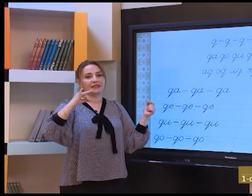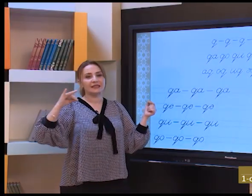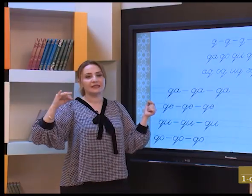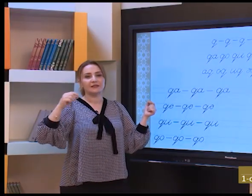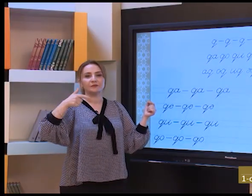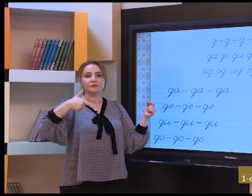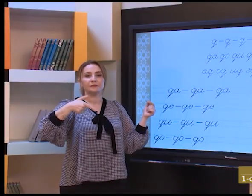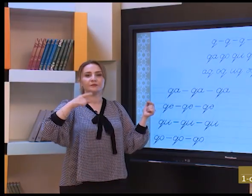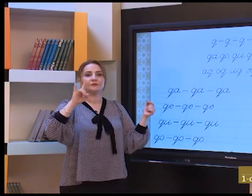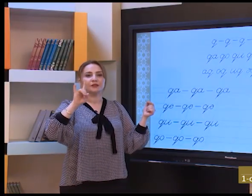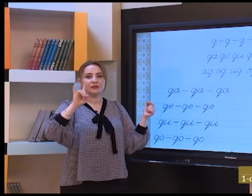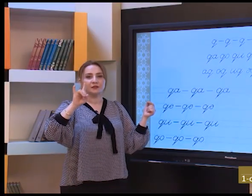qi, q,